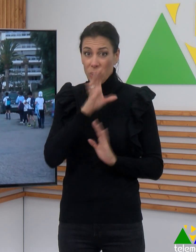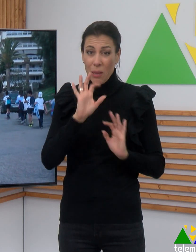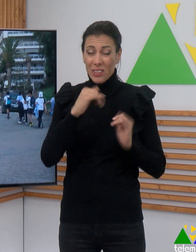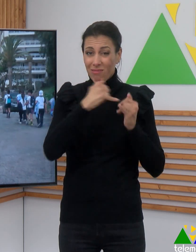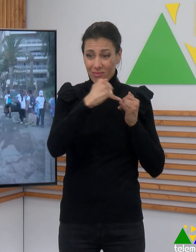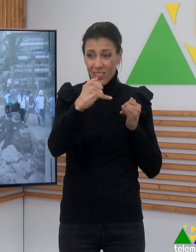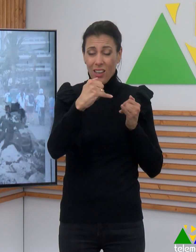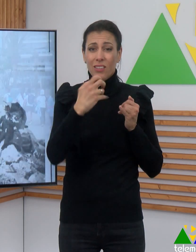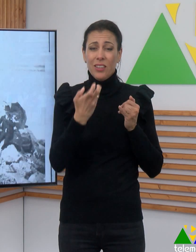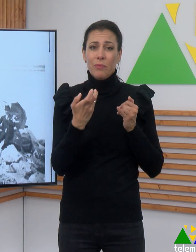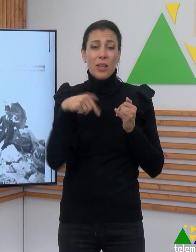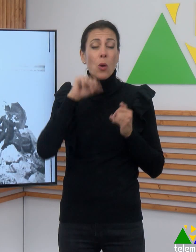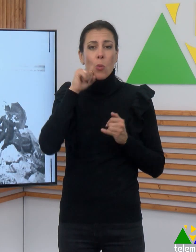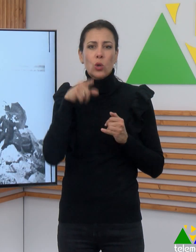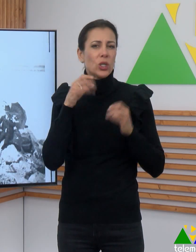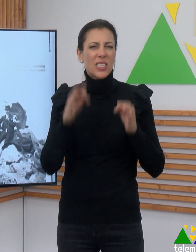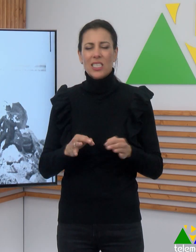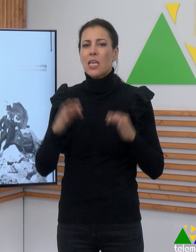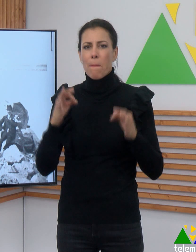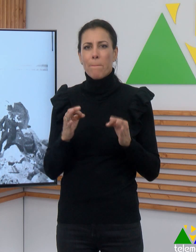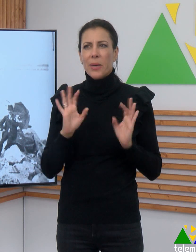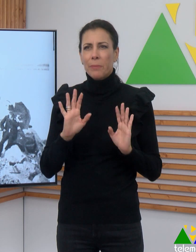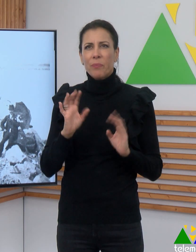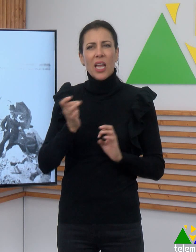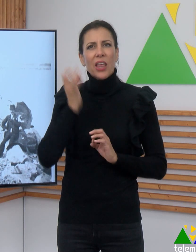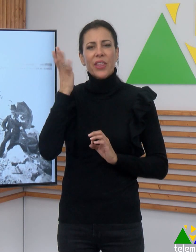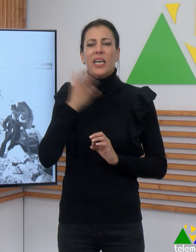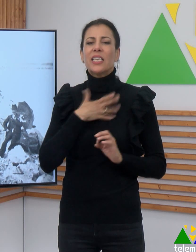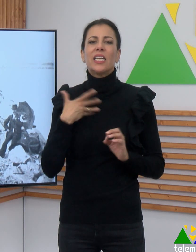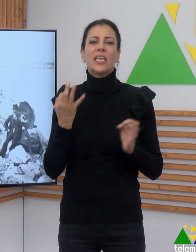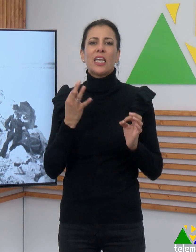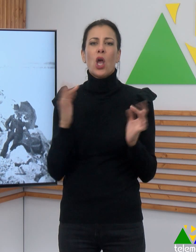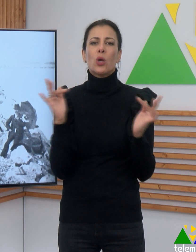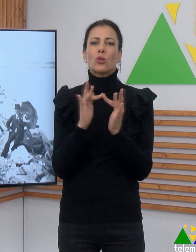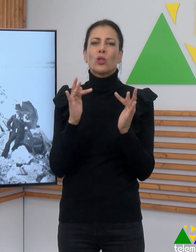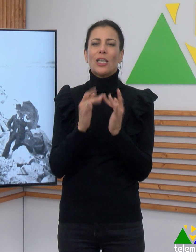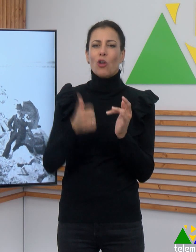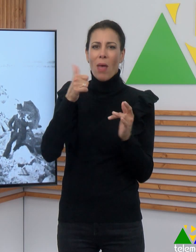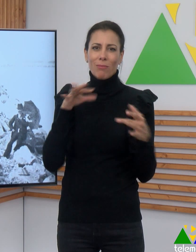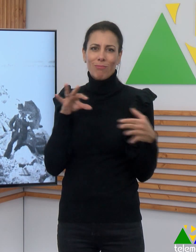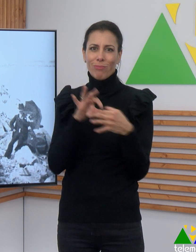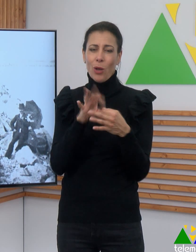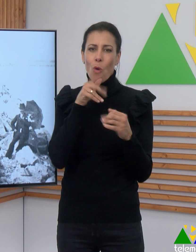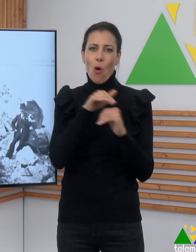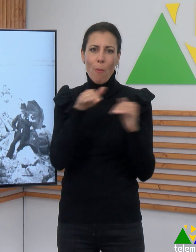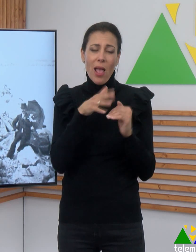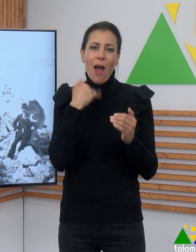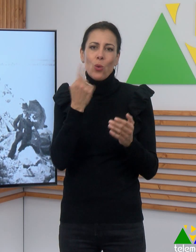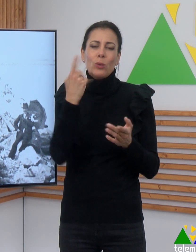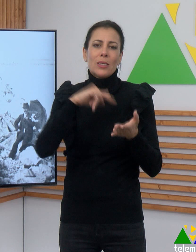aéreo en Motril siempre estuvo la idea de comunicar Motril con la playa mediante algún